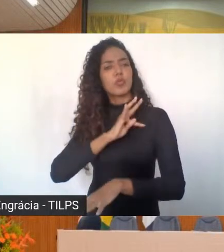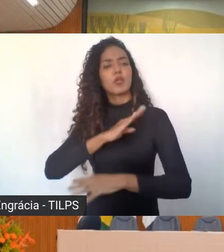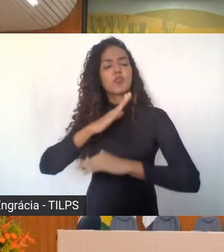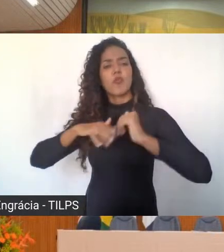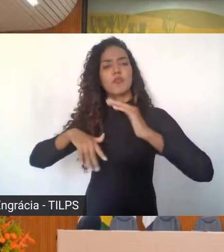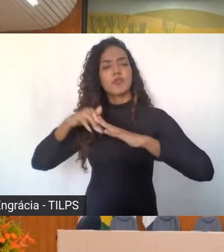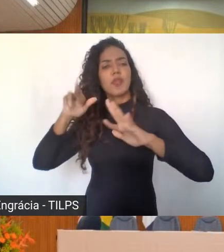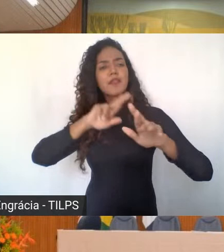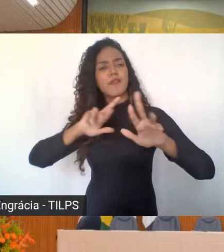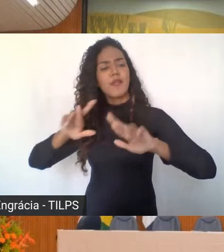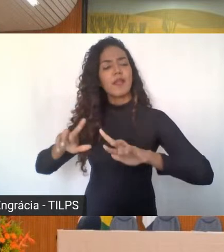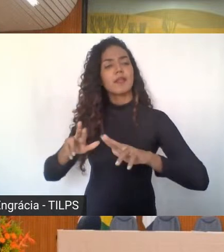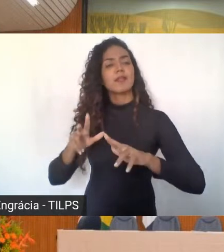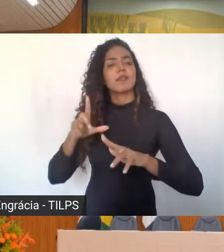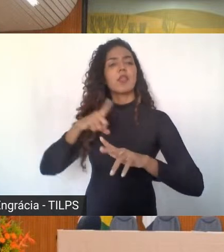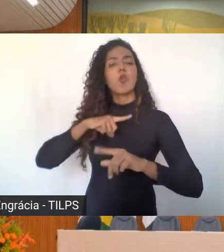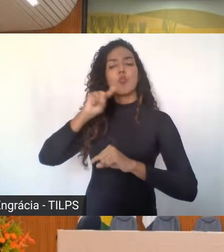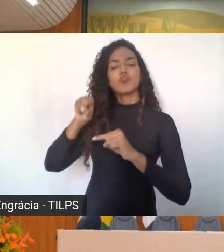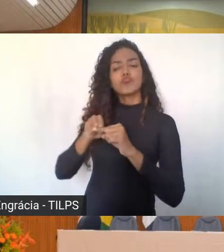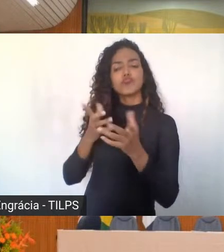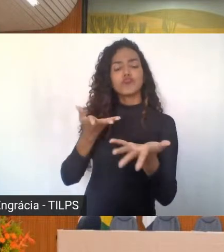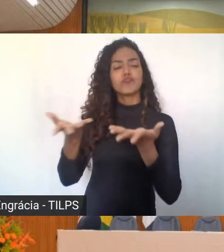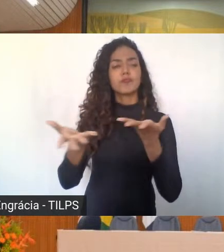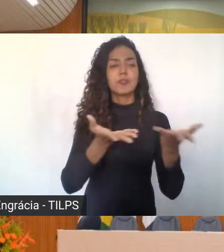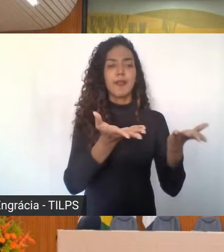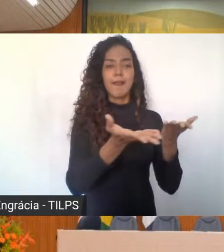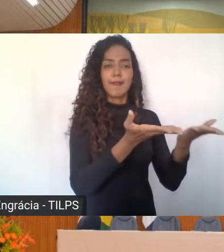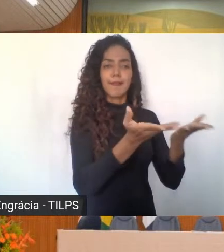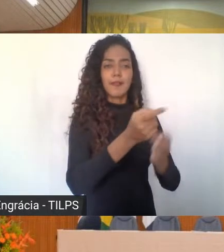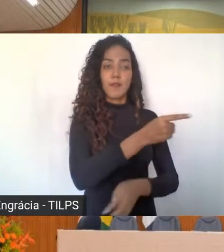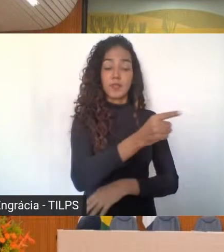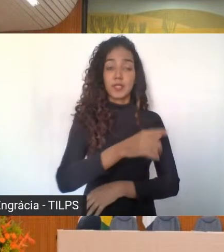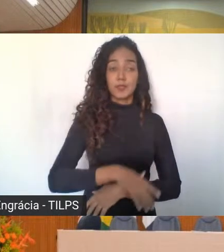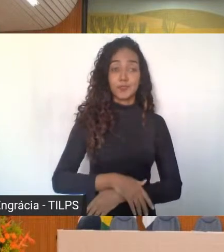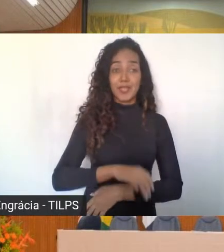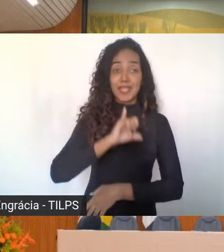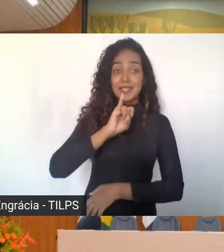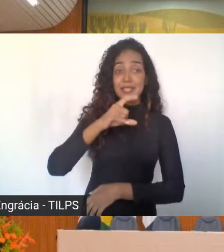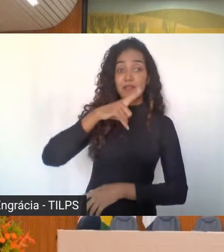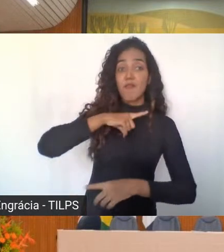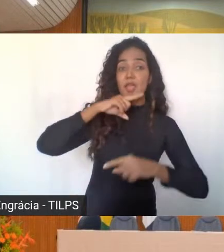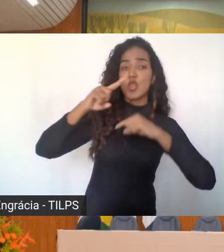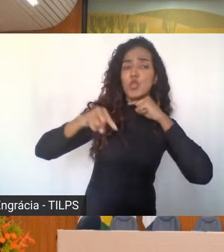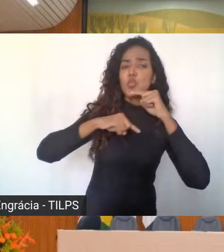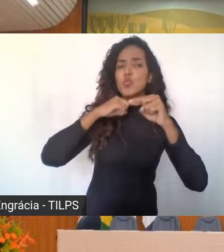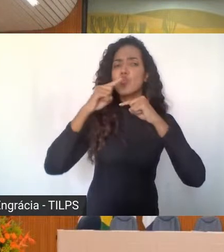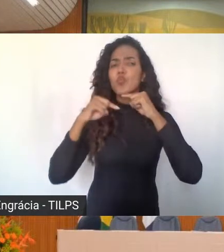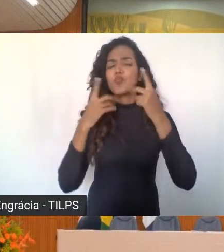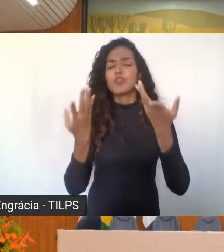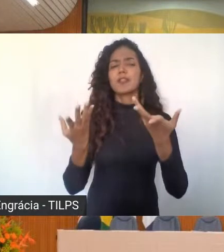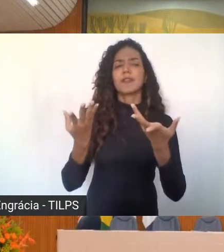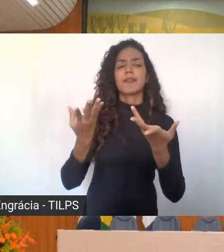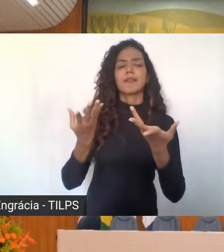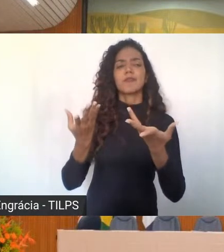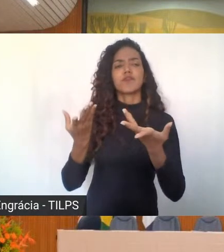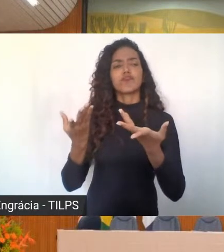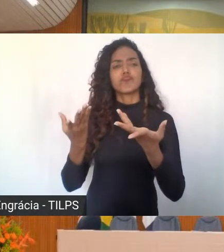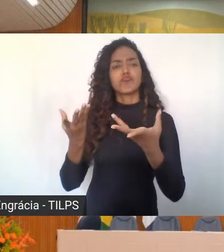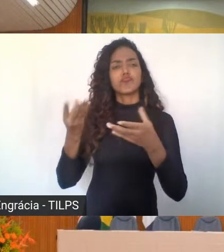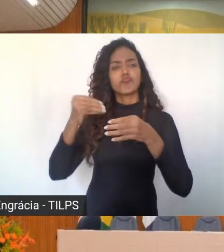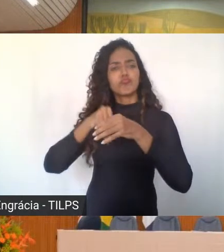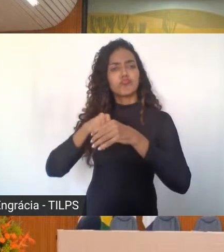possível. Se porventura estiverem com dúvidas sobre alguma coisa relacionada à sua vida acadêmica, procurem prestar bem atenção